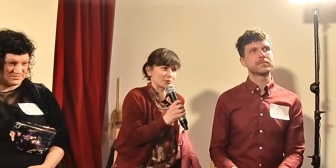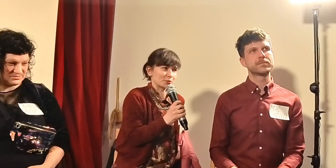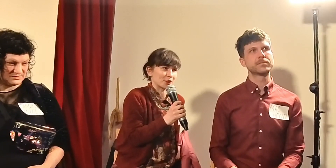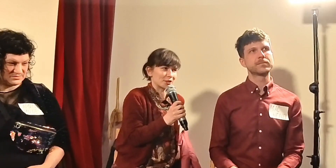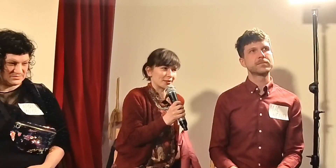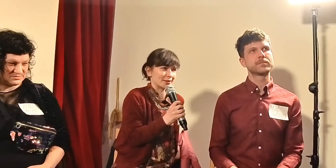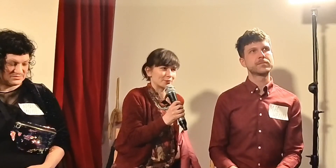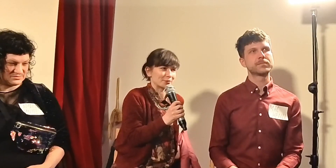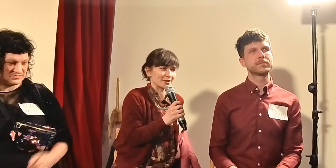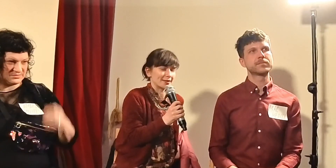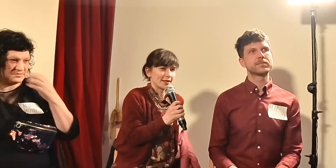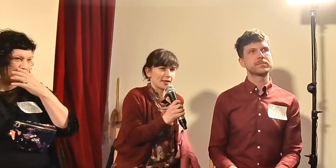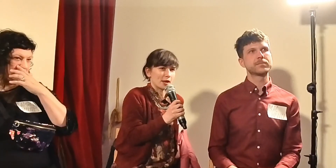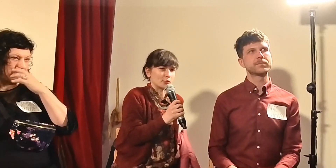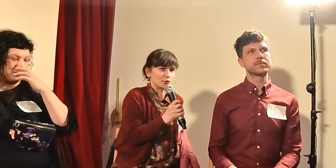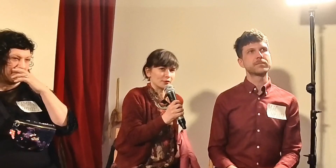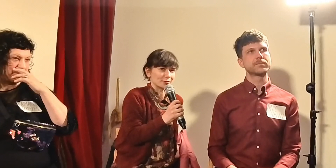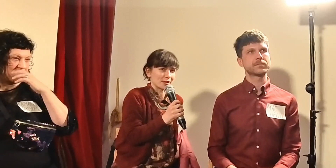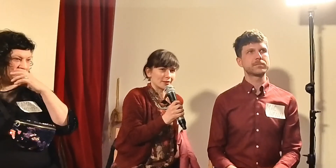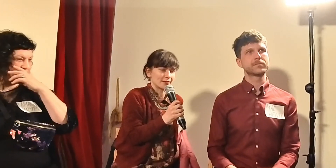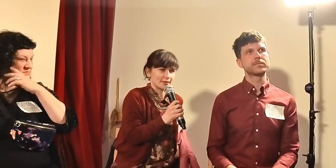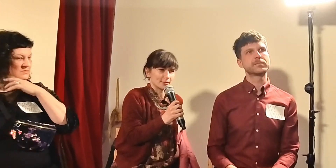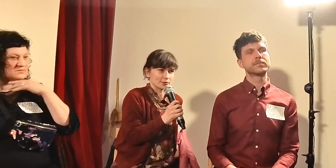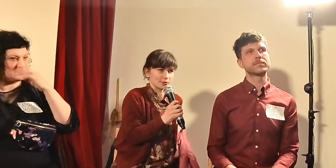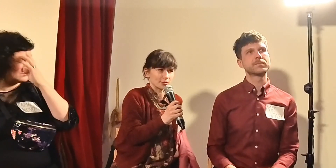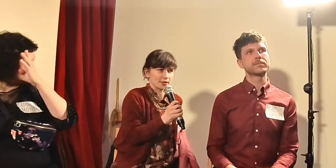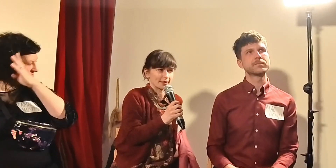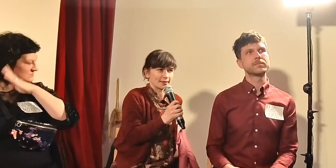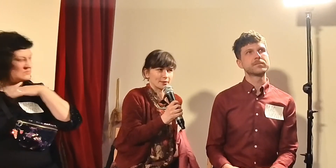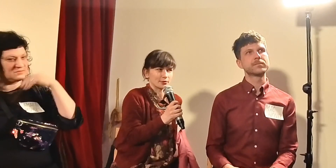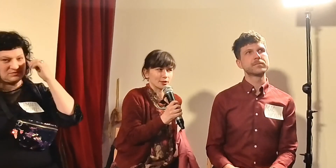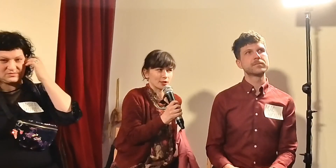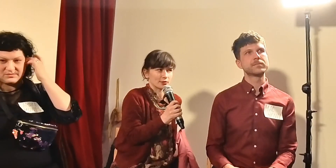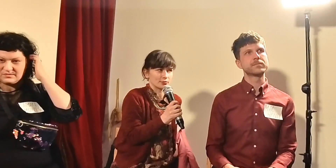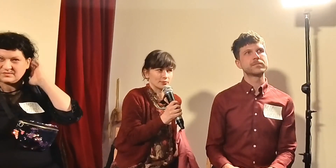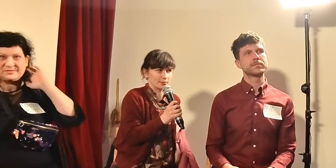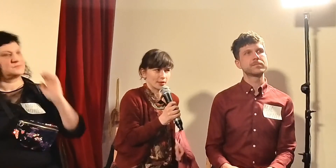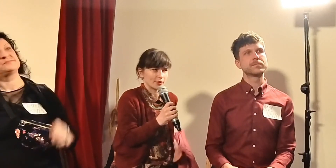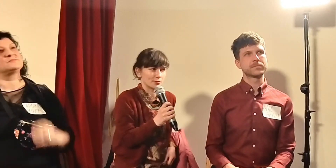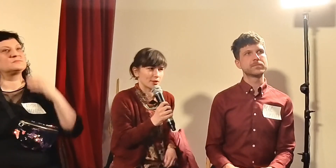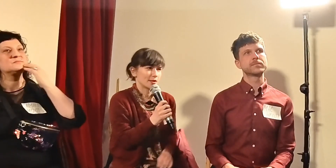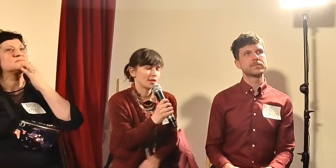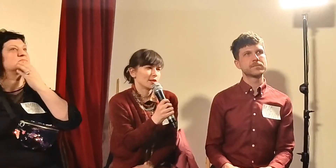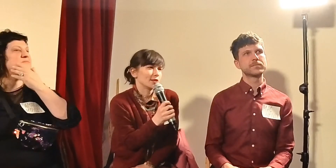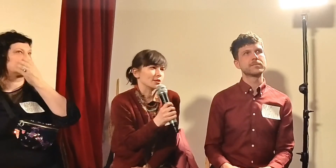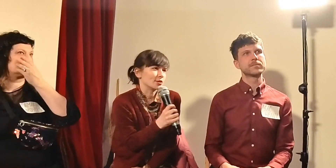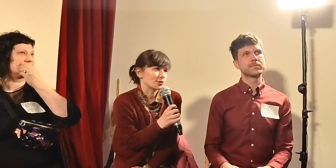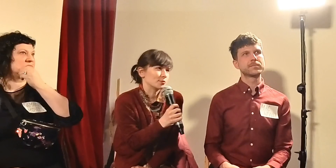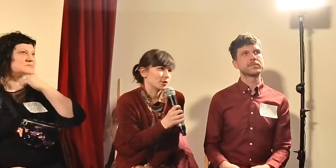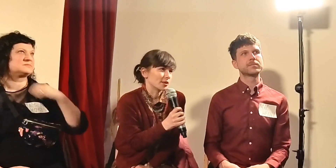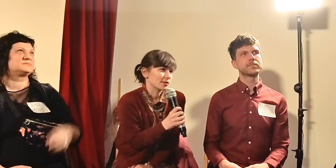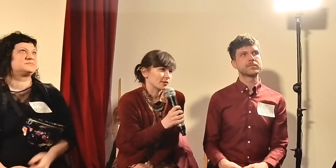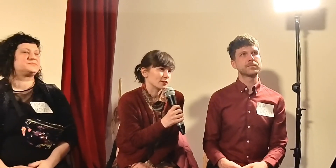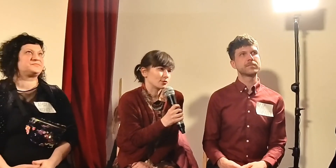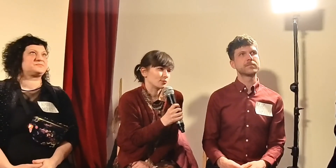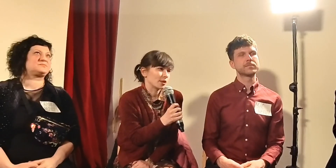tak abychom společně dali dohromady audiovizuální dílo, což jsem si od začátku byla vědoma, že